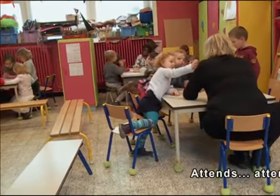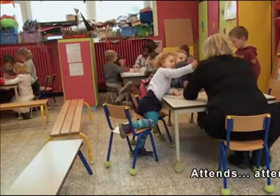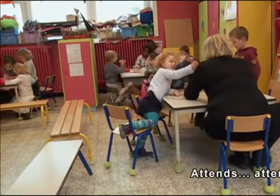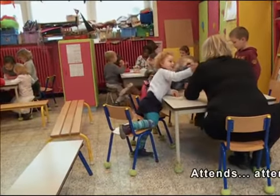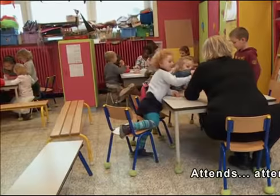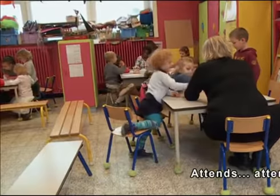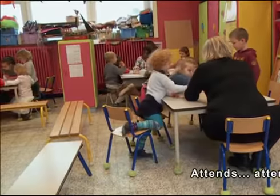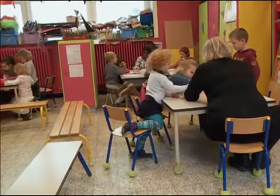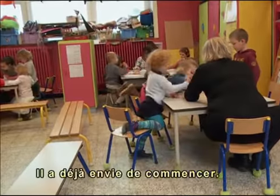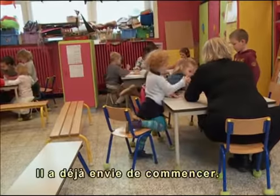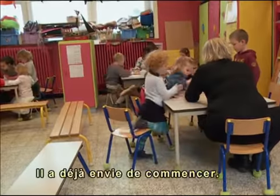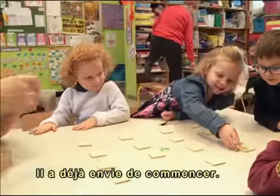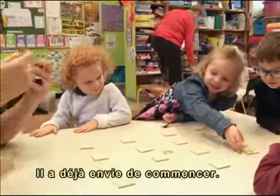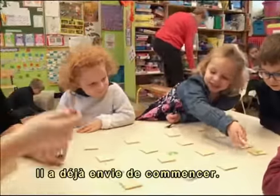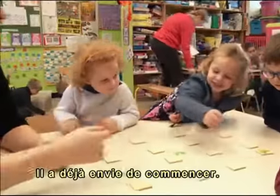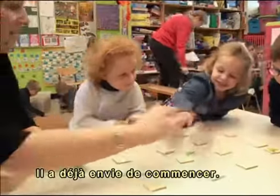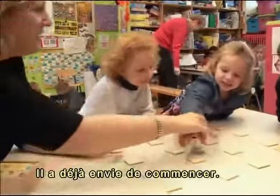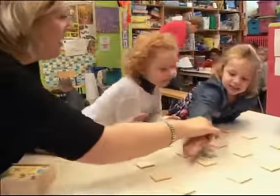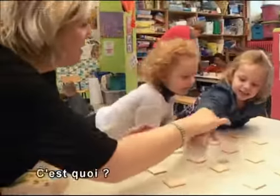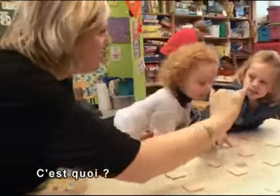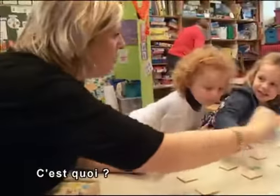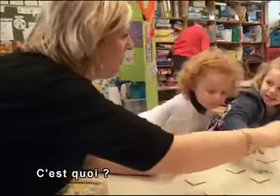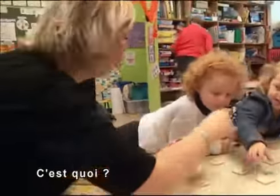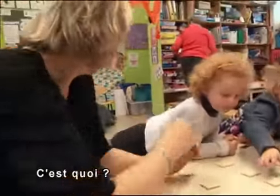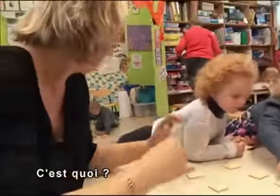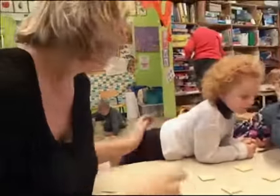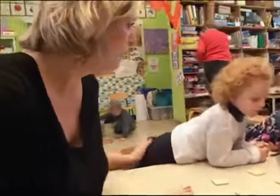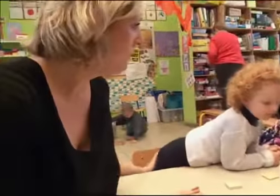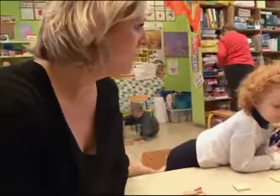Attends. Elle avait déjà envie de commencer. C'est quoi?